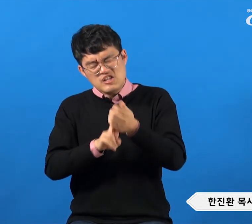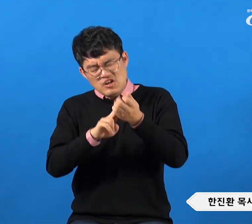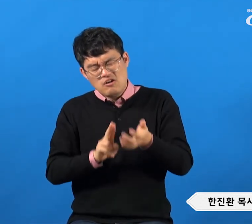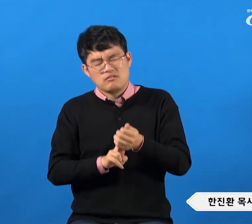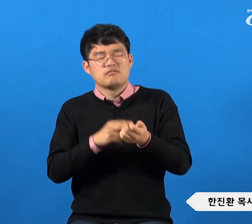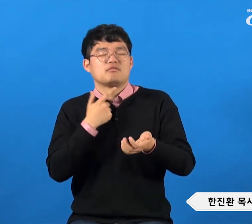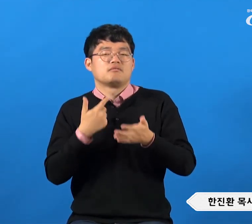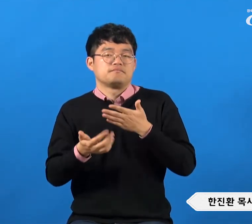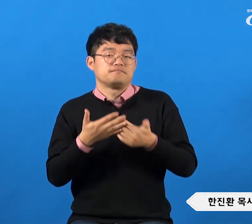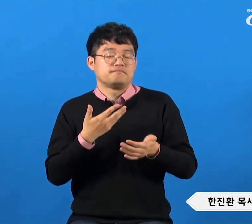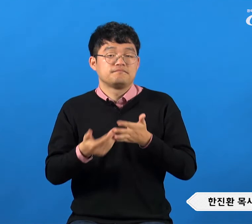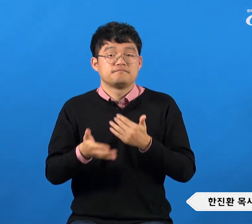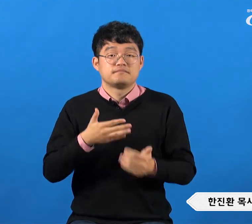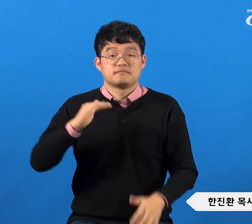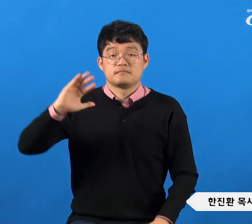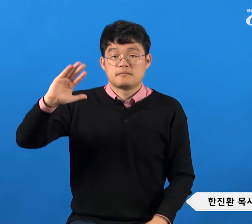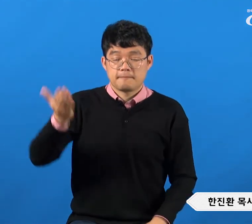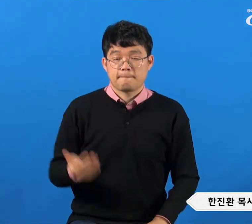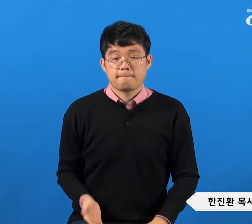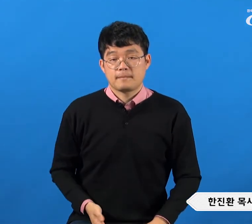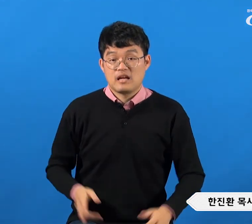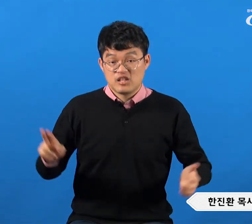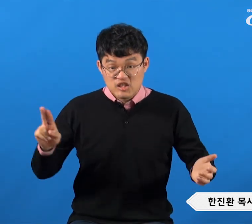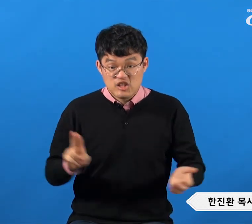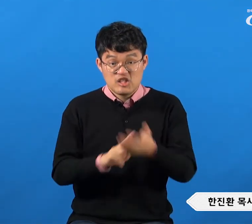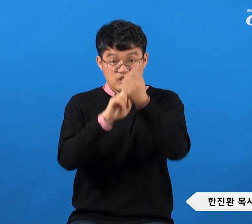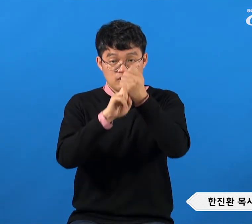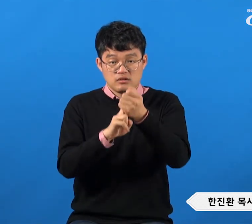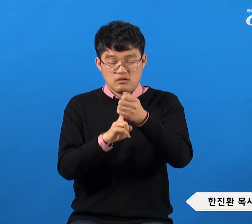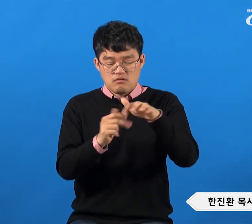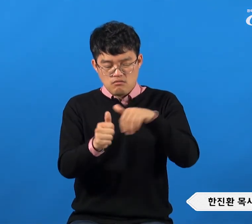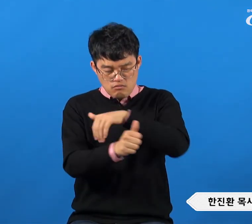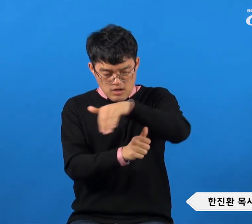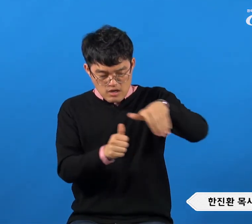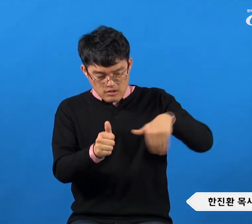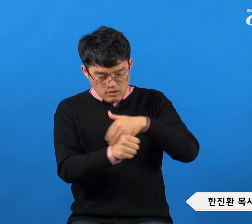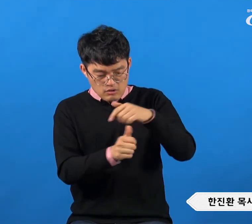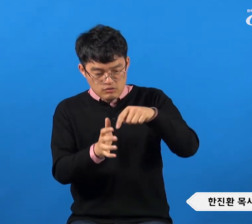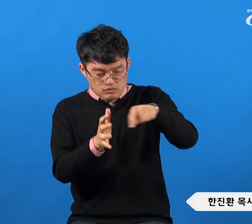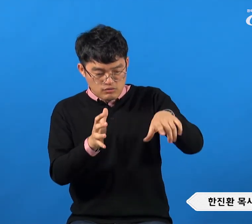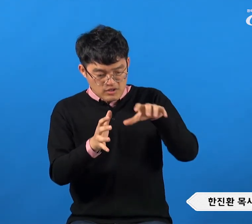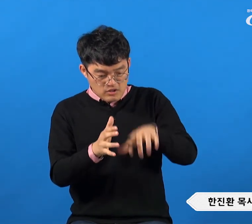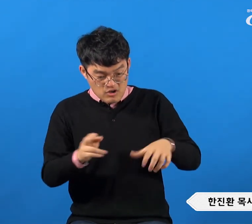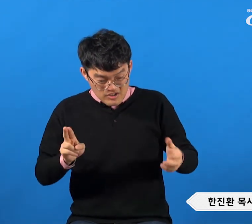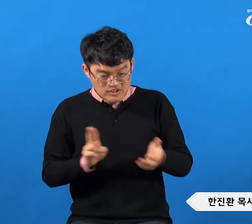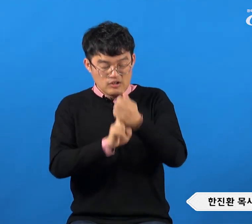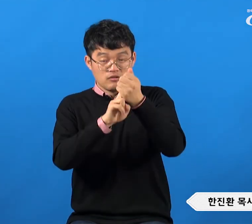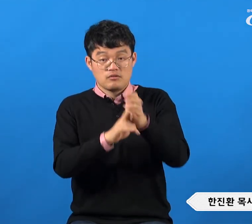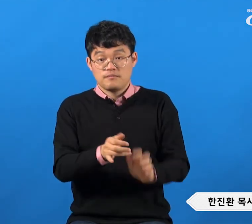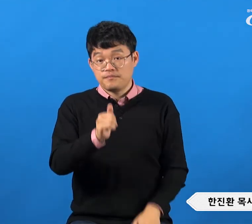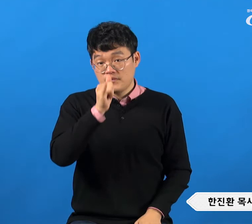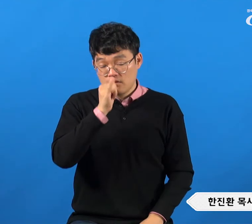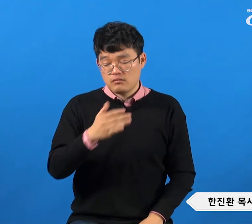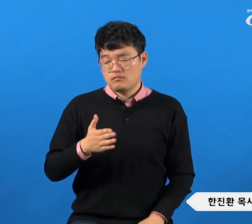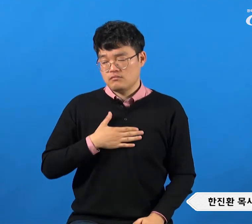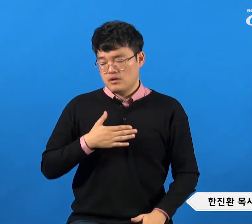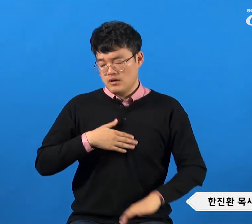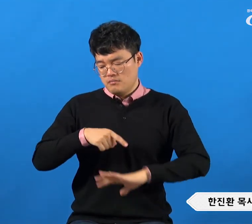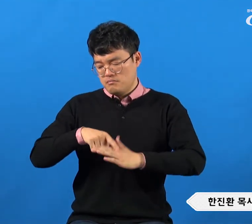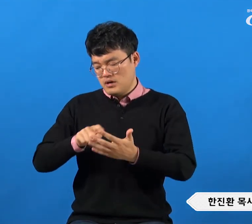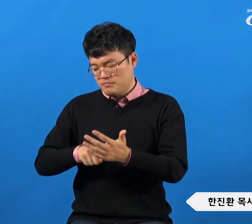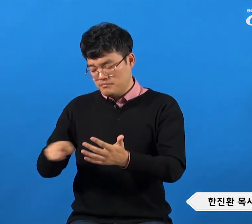기적을 경험했는지 모릅니다. 기적은 환경 속에서 기적이 일어나기도 하고 내 심령